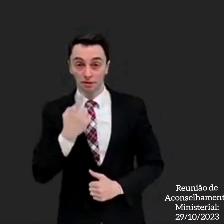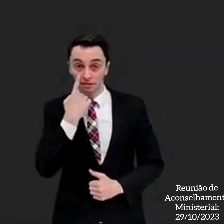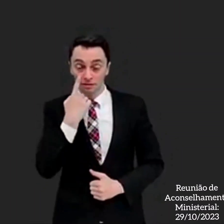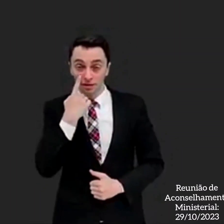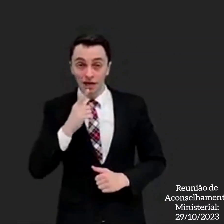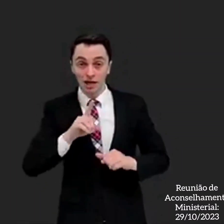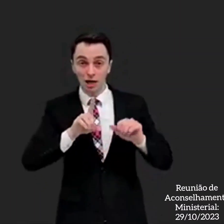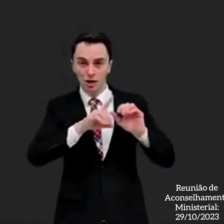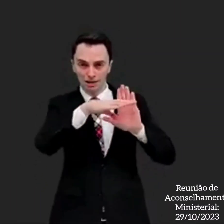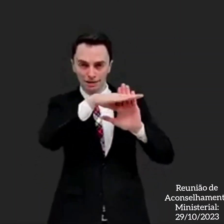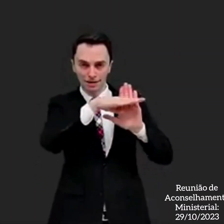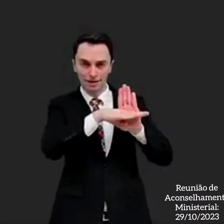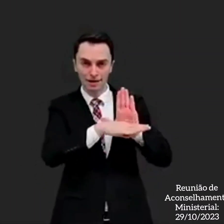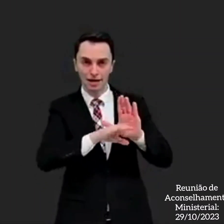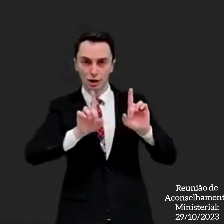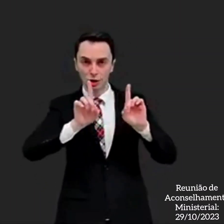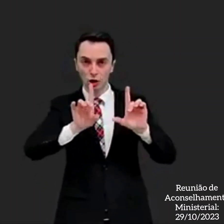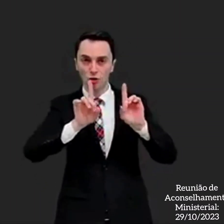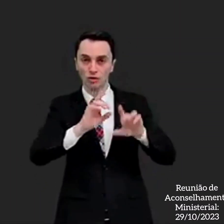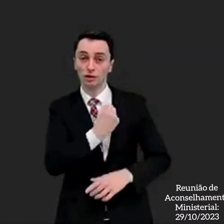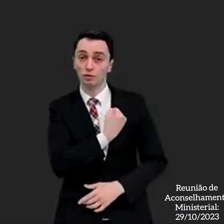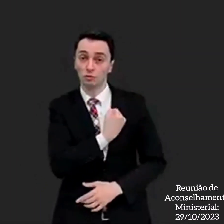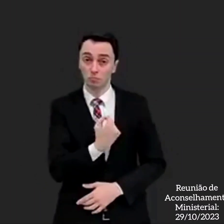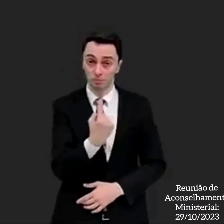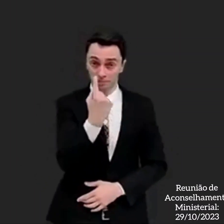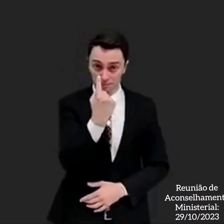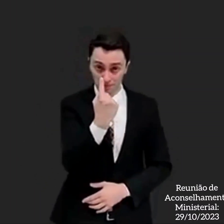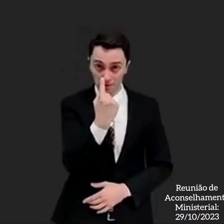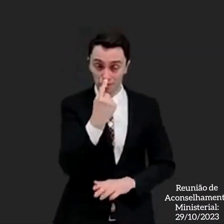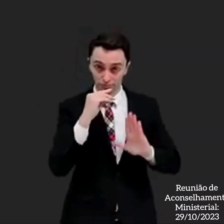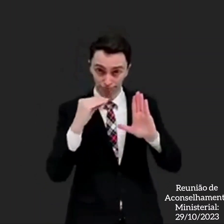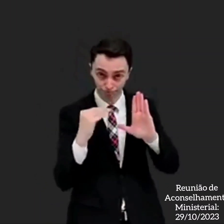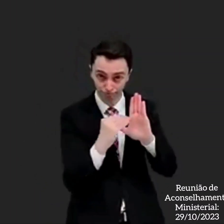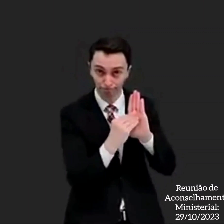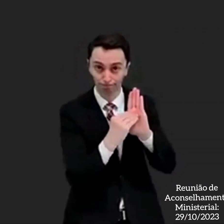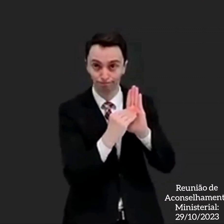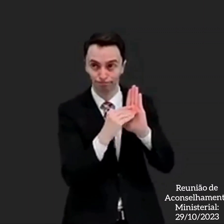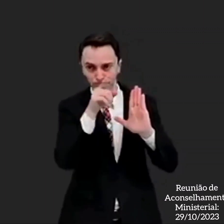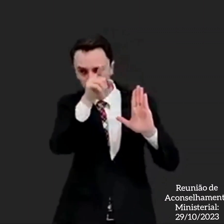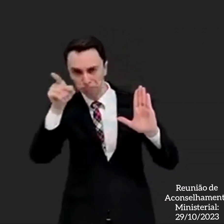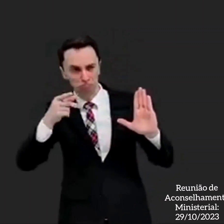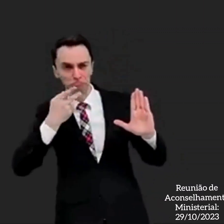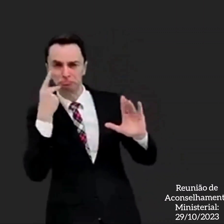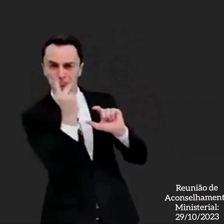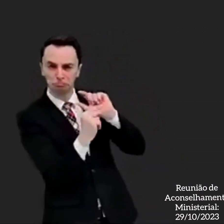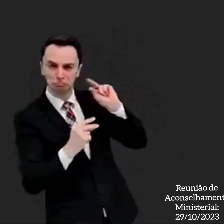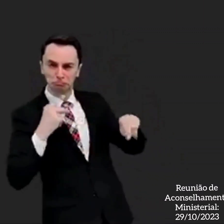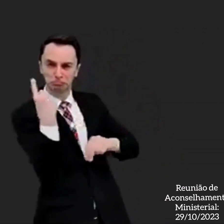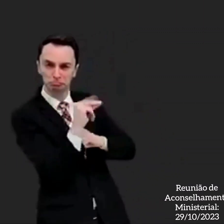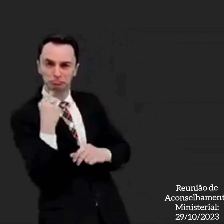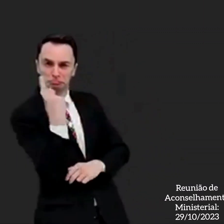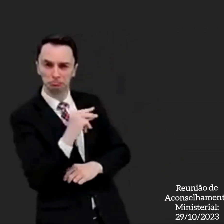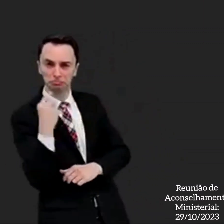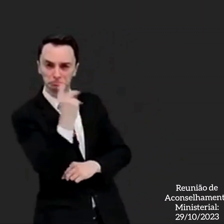item dos pontos de doutrina e da fé que uma vez foi dada aos santos.